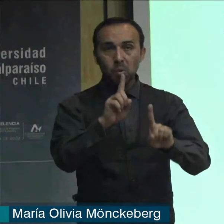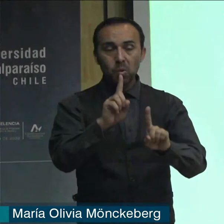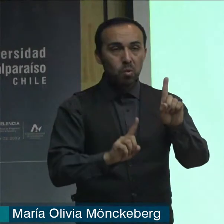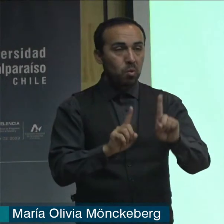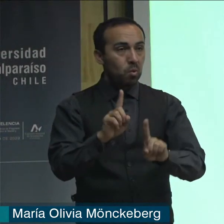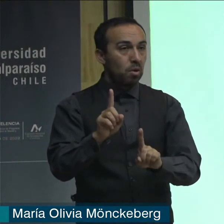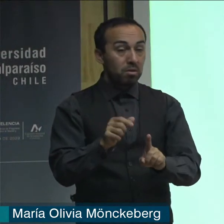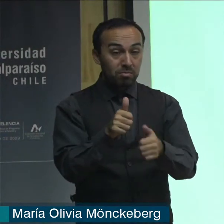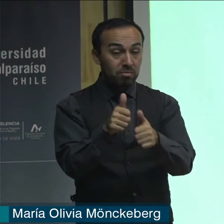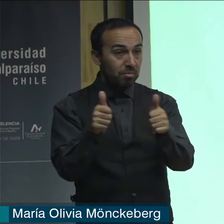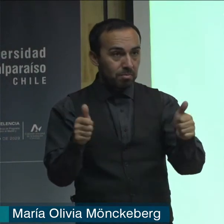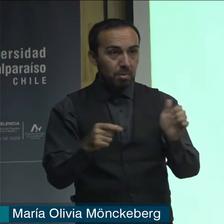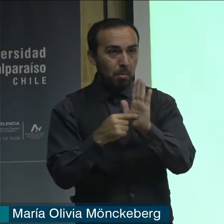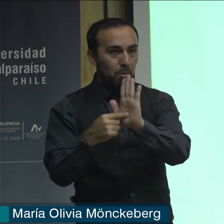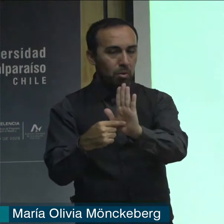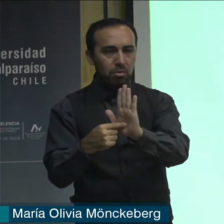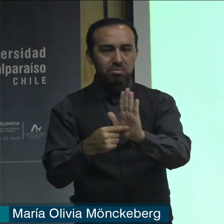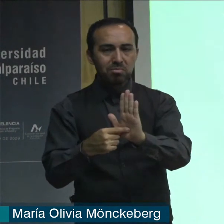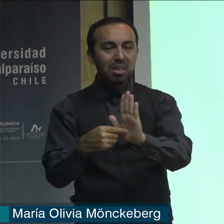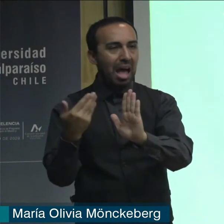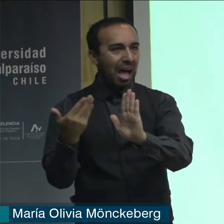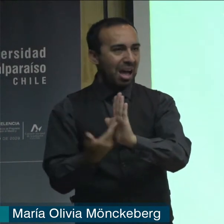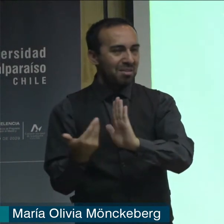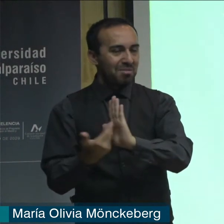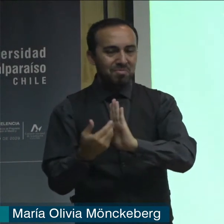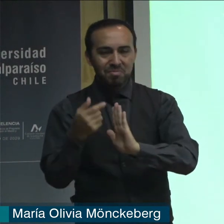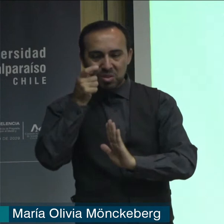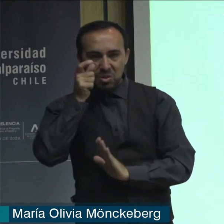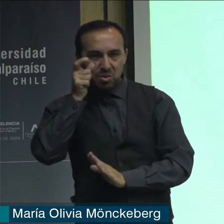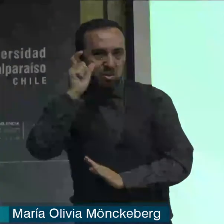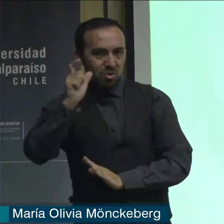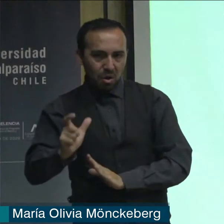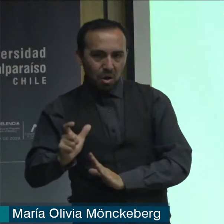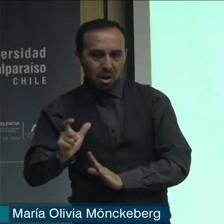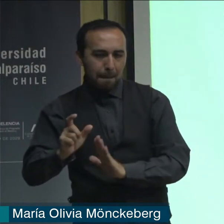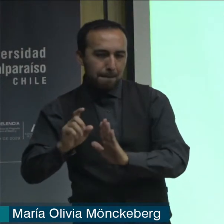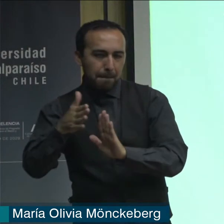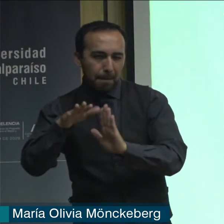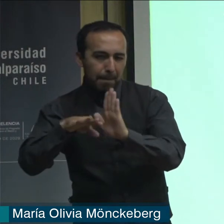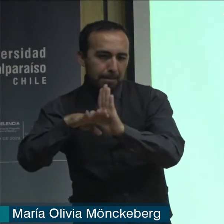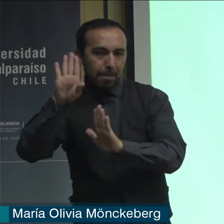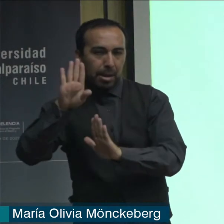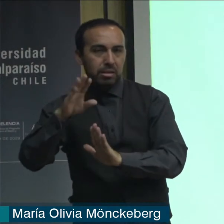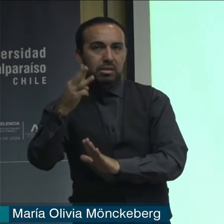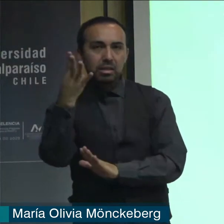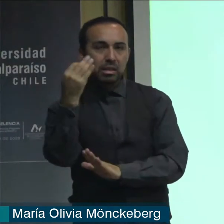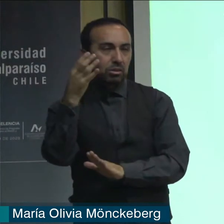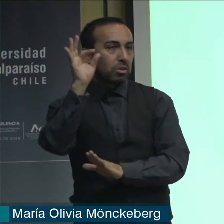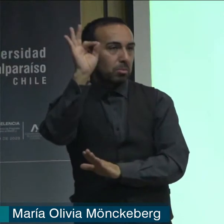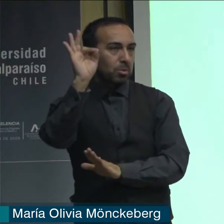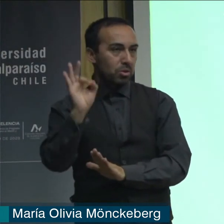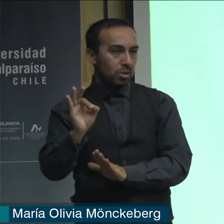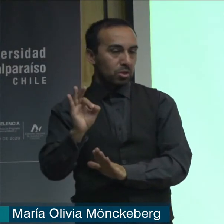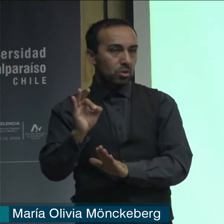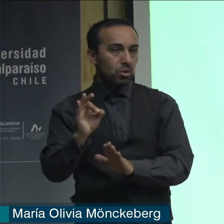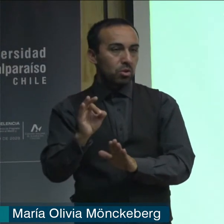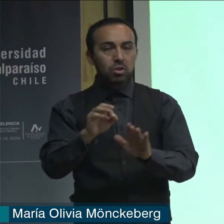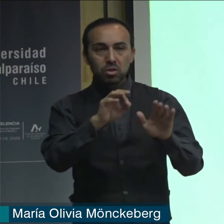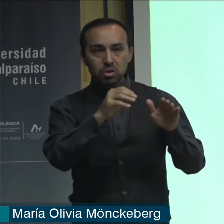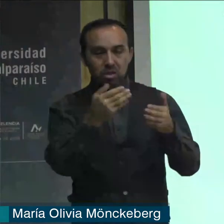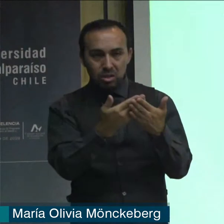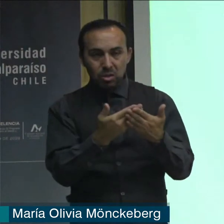eso controla algo más del 14% de la educación de pregrado